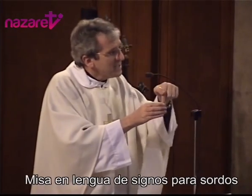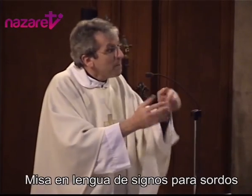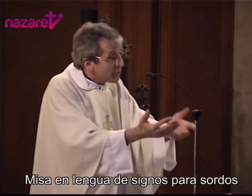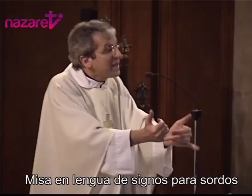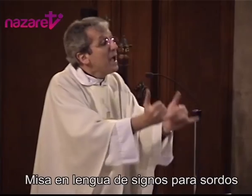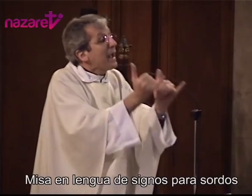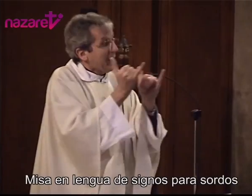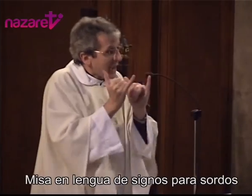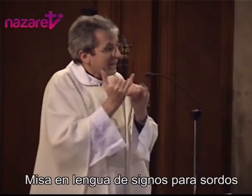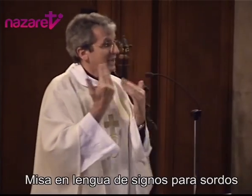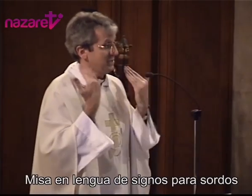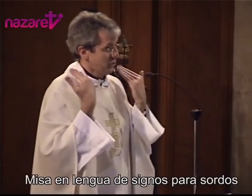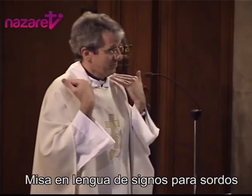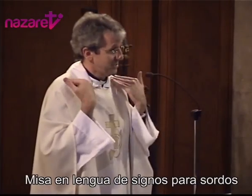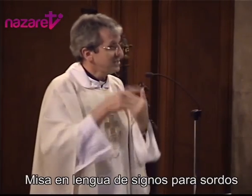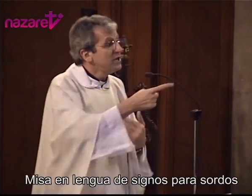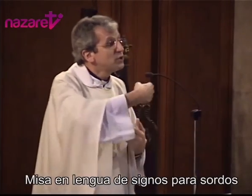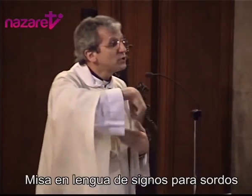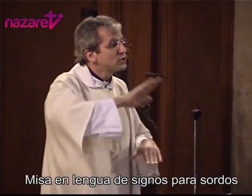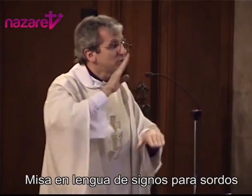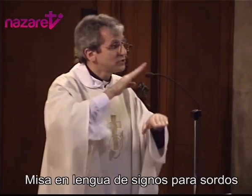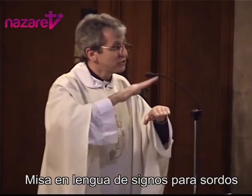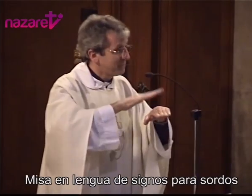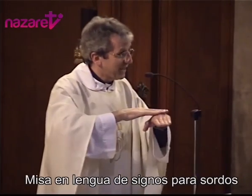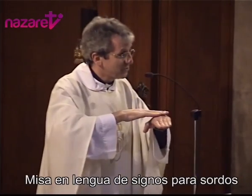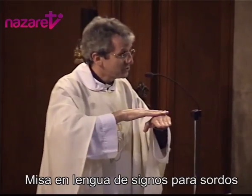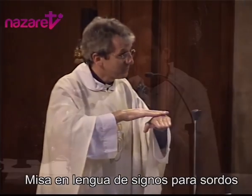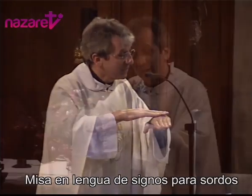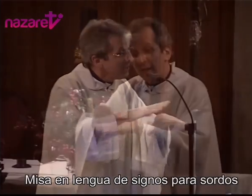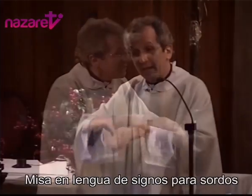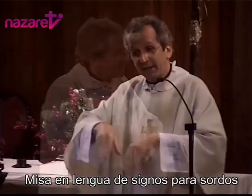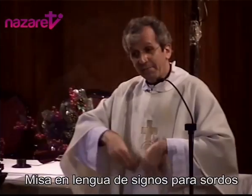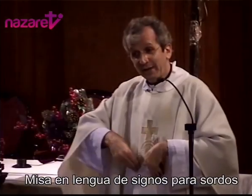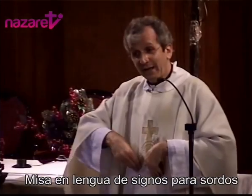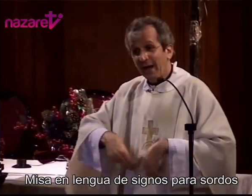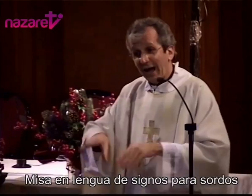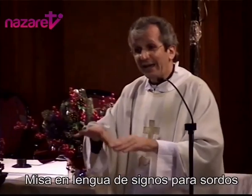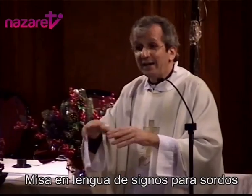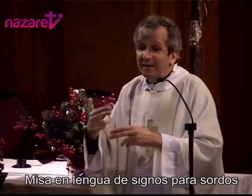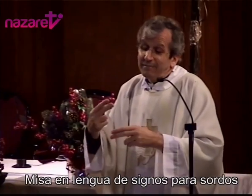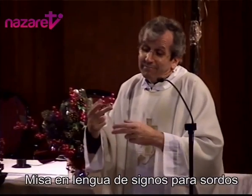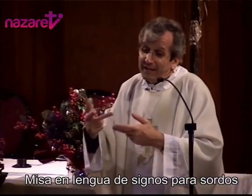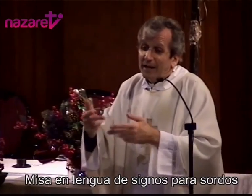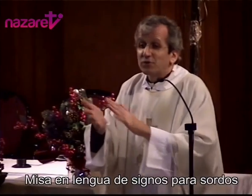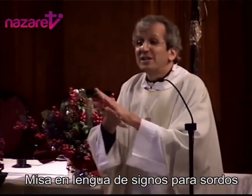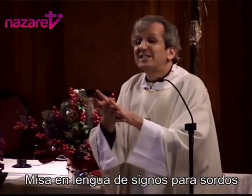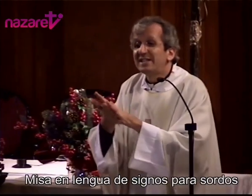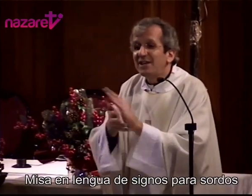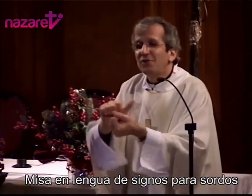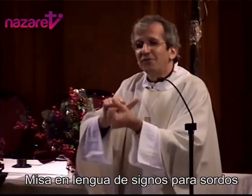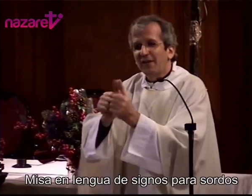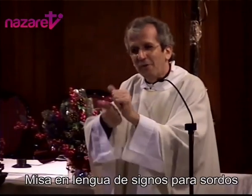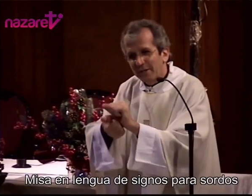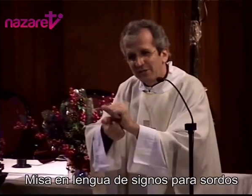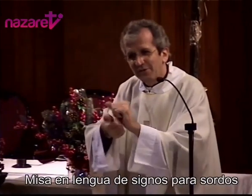allí porque Él carga sobre sí todos nuestros pecados. Y acepta aquel, diríamos,